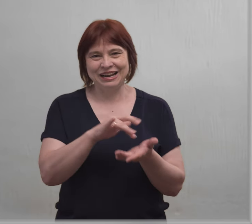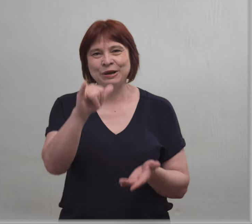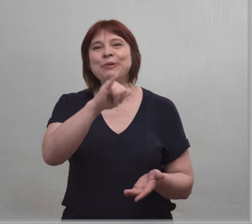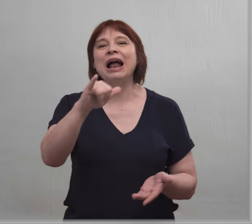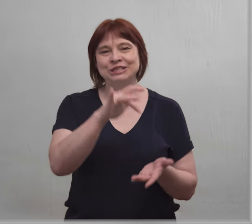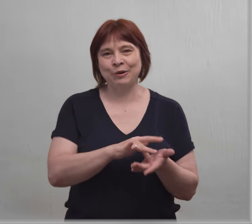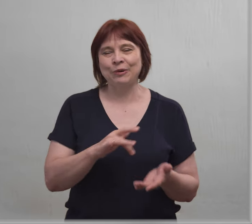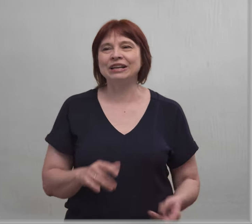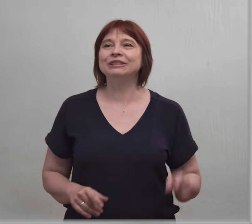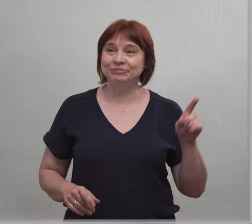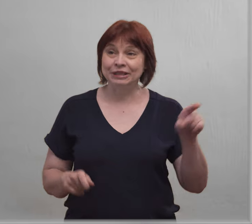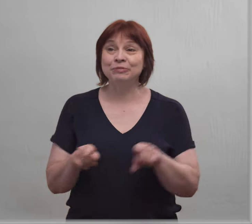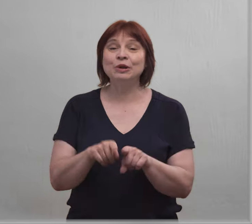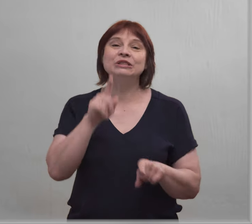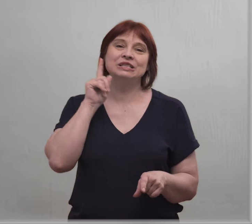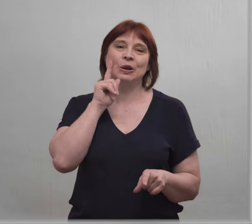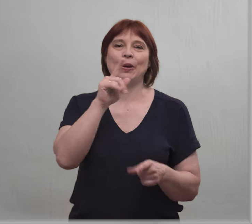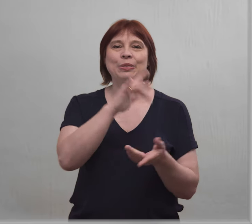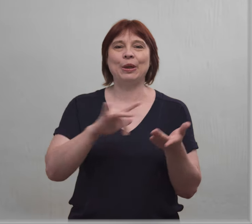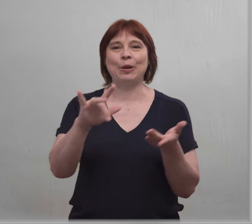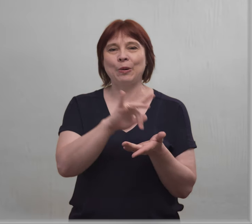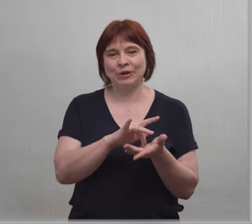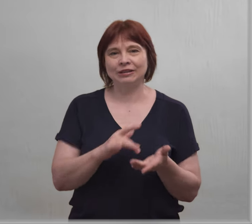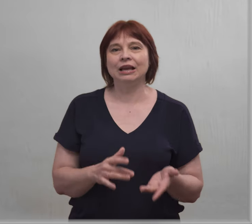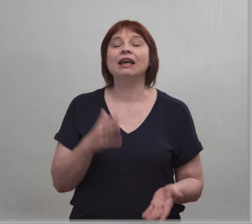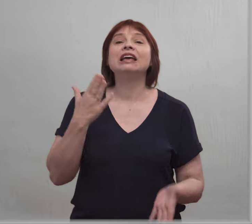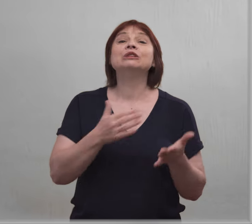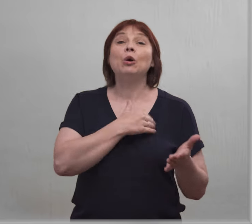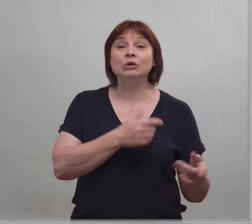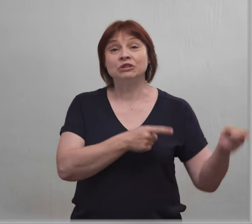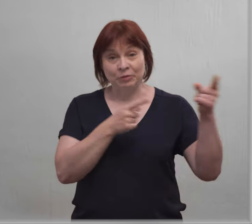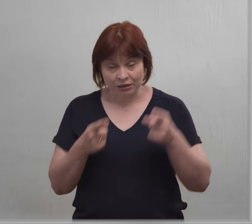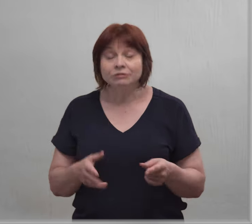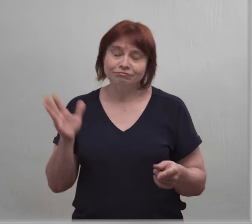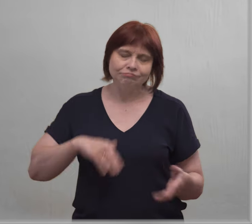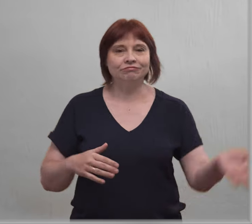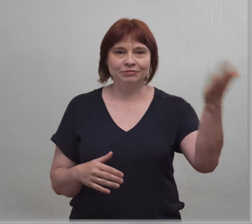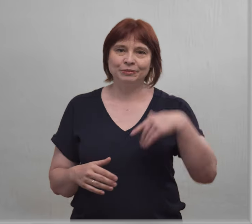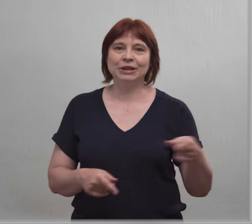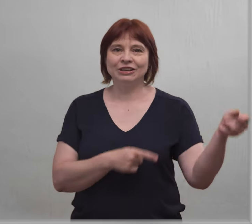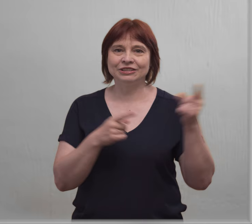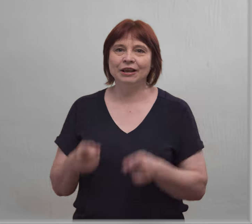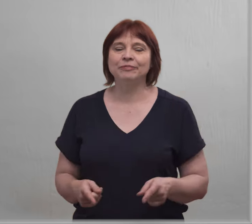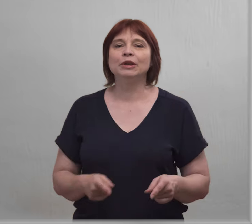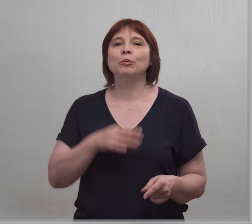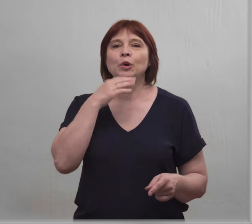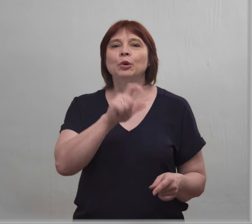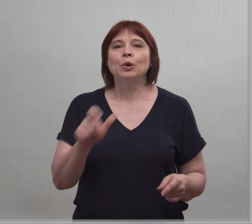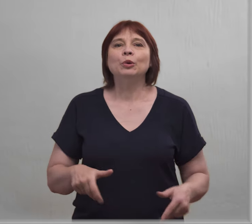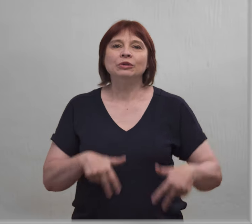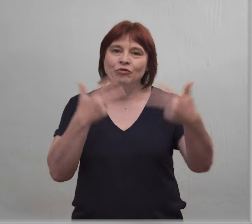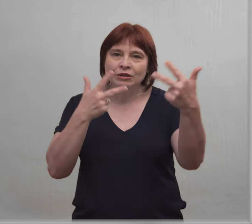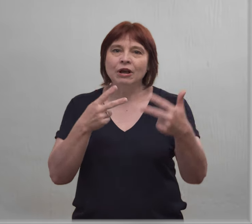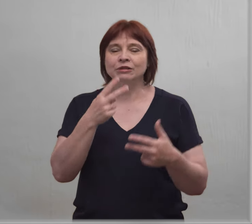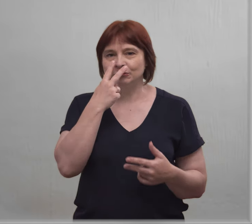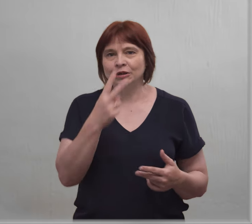потому что Уральск тоже зеленый город. Если ты собрался переезжать, переезжай. И люди некоторые смотрят нас в онлайне. Некоторые люди